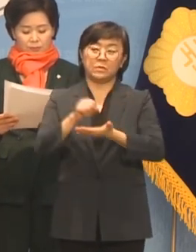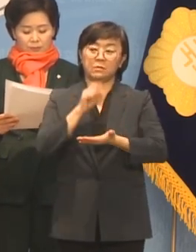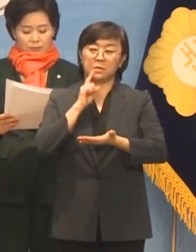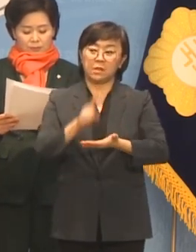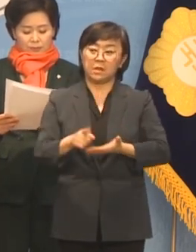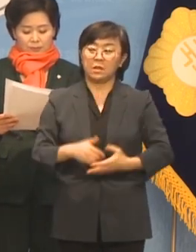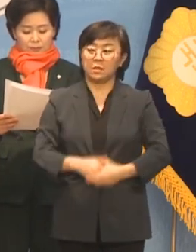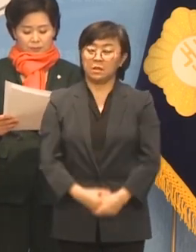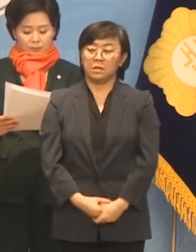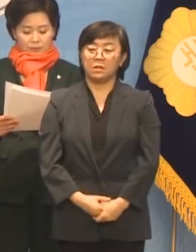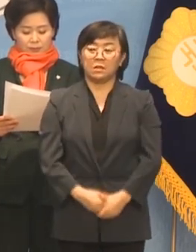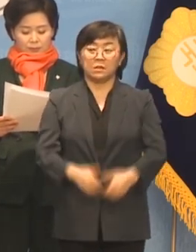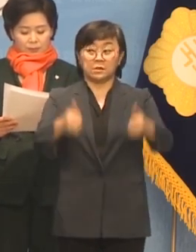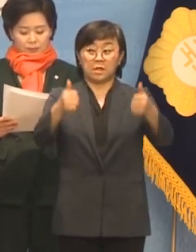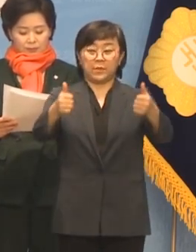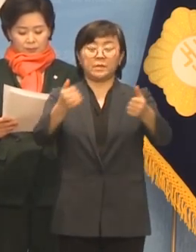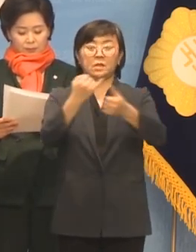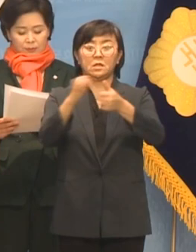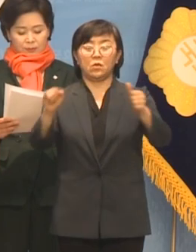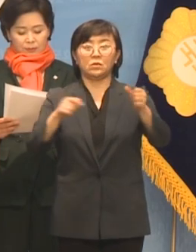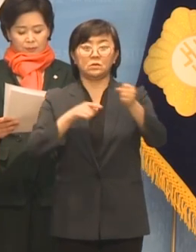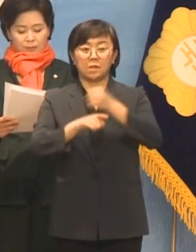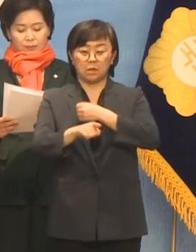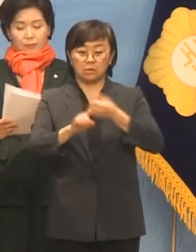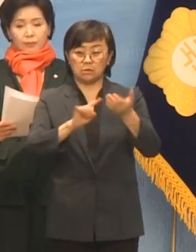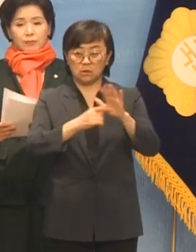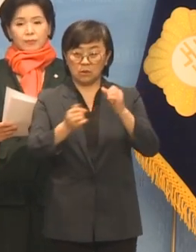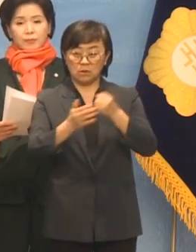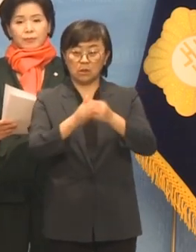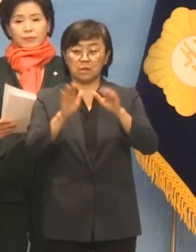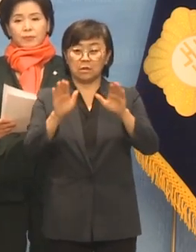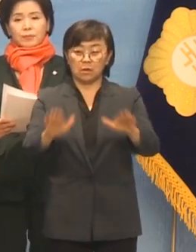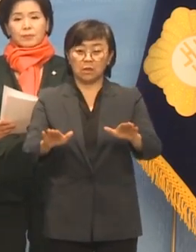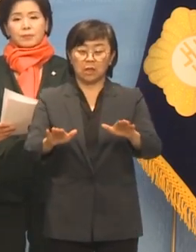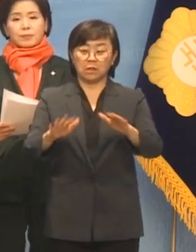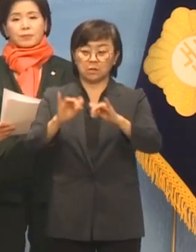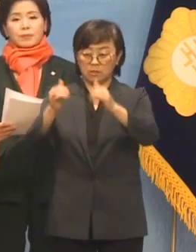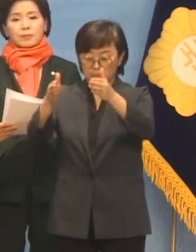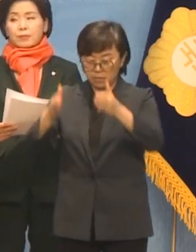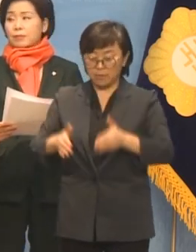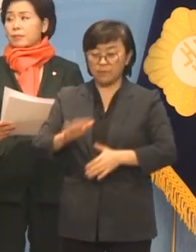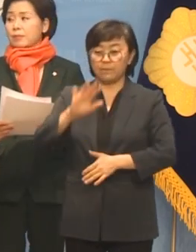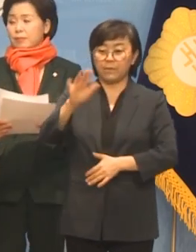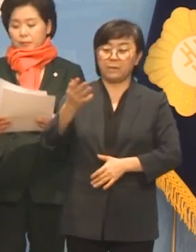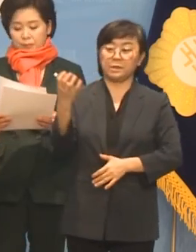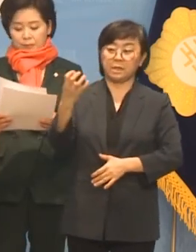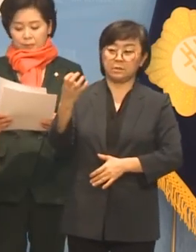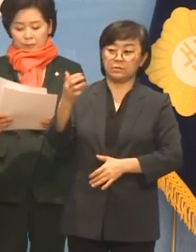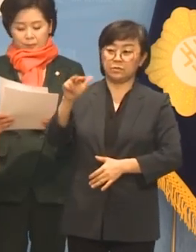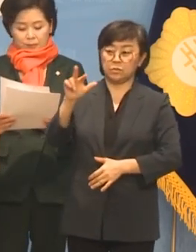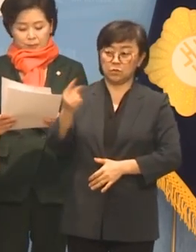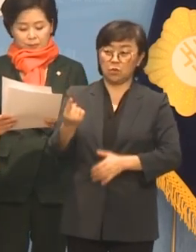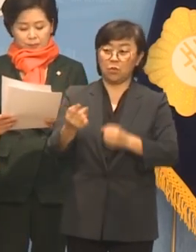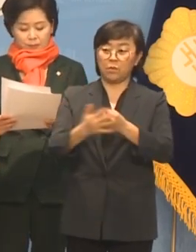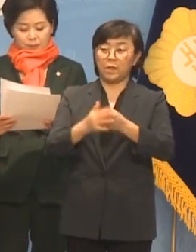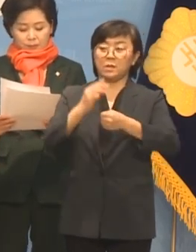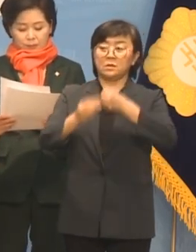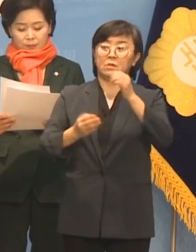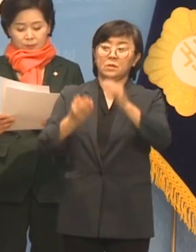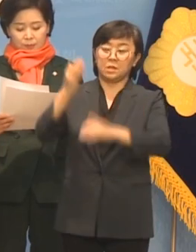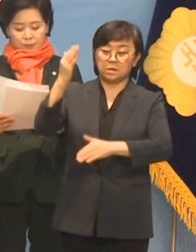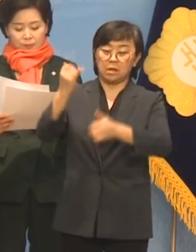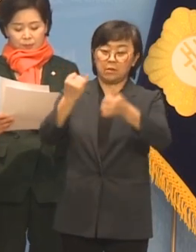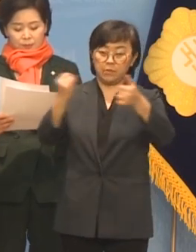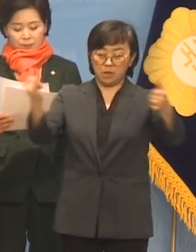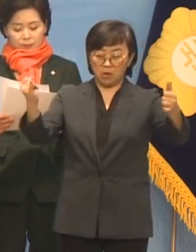도입하겠습니다. 재판상 이혼 사유를 규정하고 있는 현행 민법 840조에 3년 이상